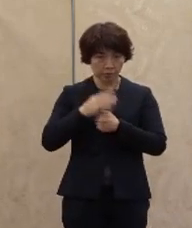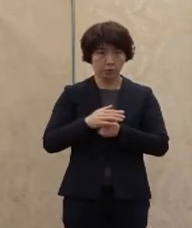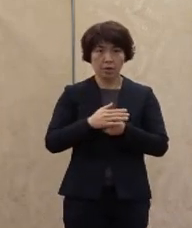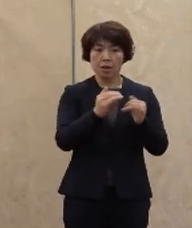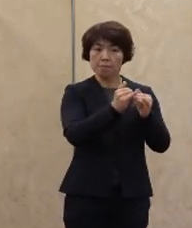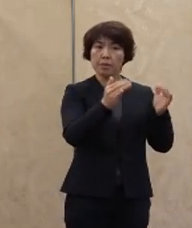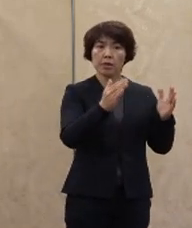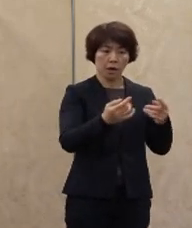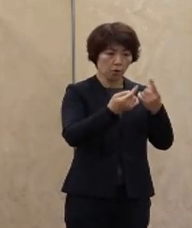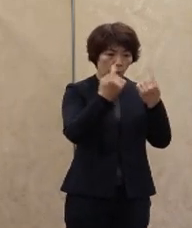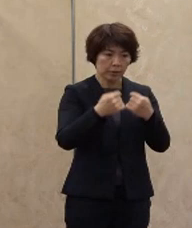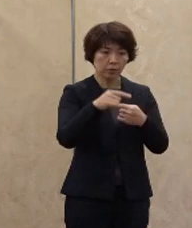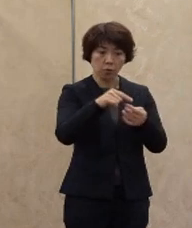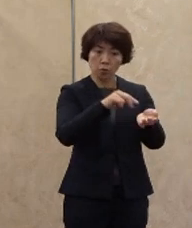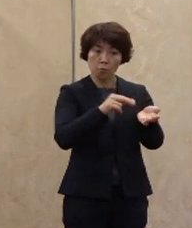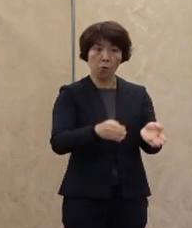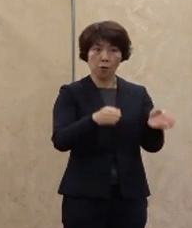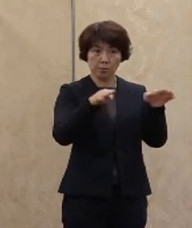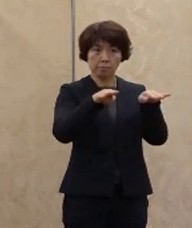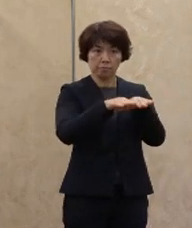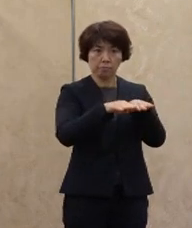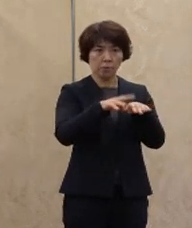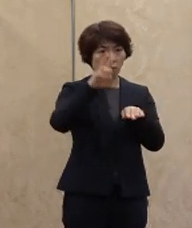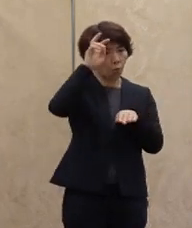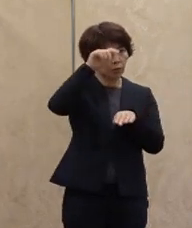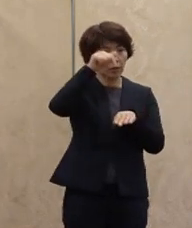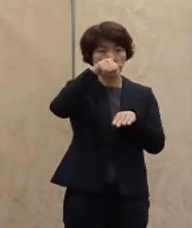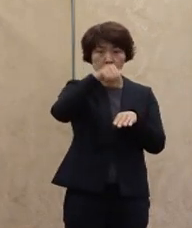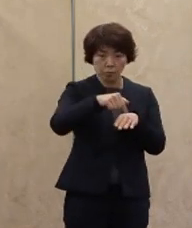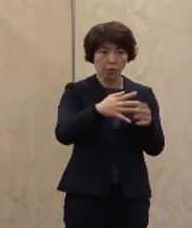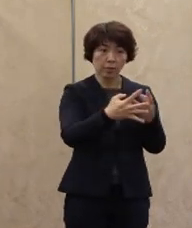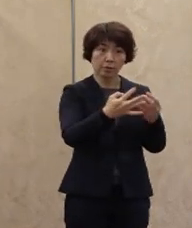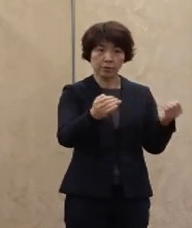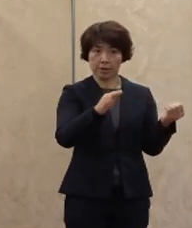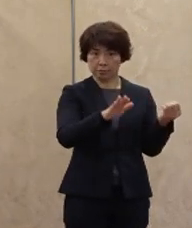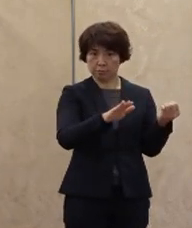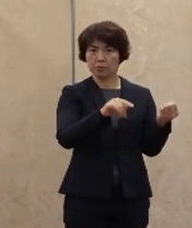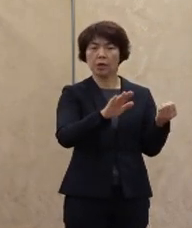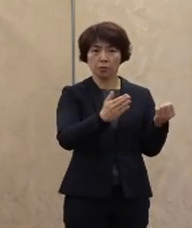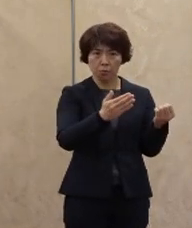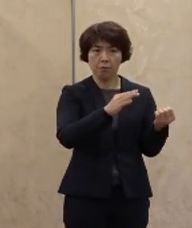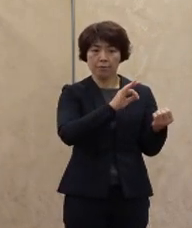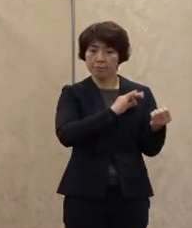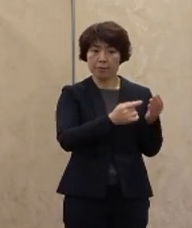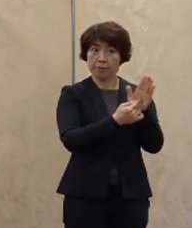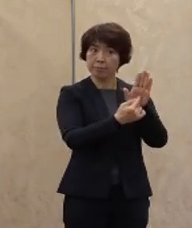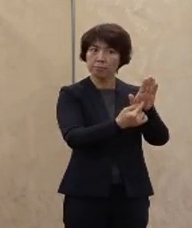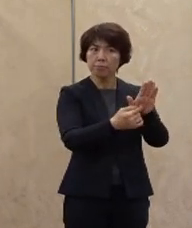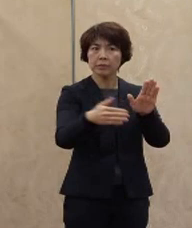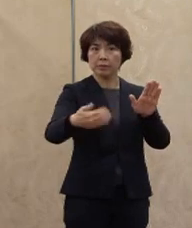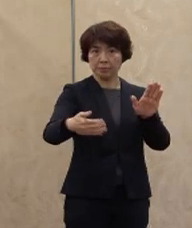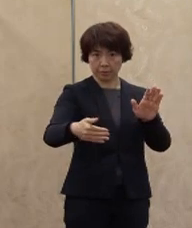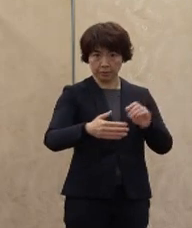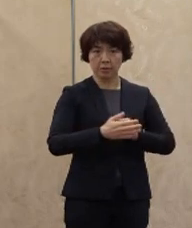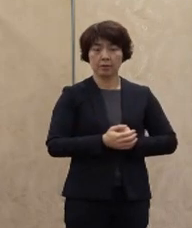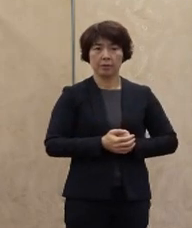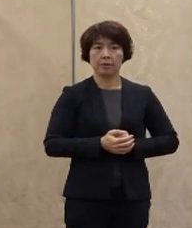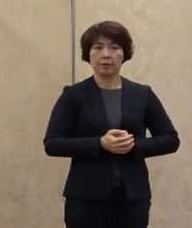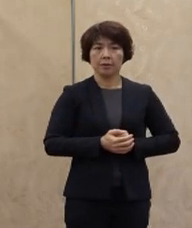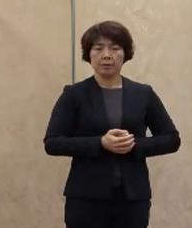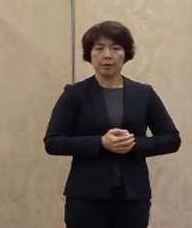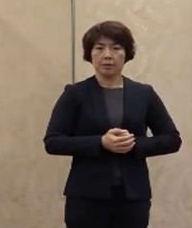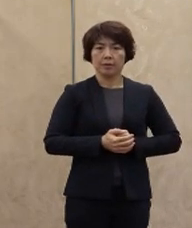その民間の個別のこの病院が今も受けてるところ、大阪府内にもたくさんあるわけですけども、まず公表はしていません